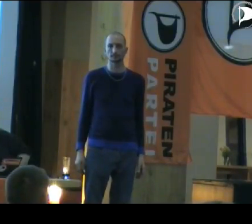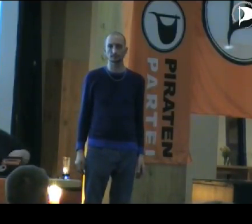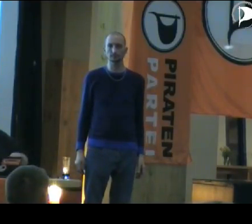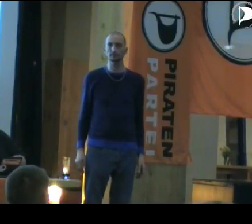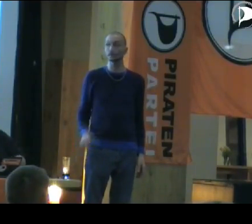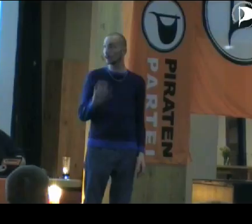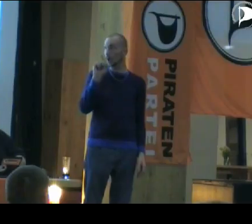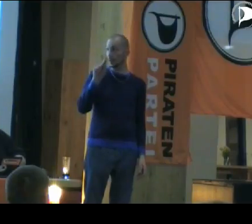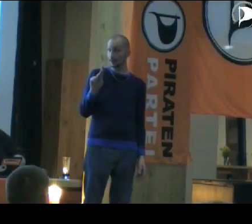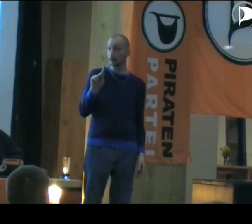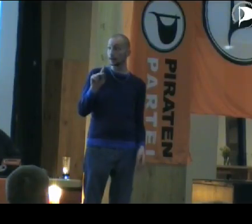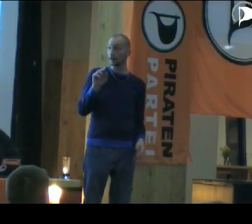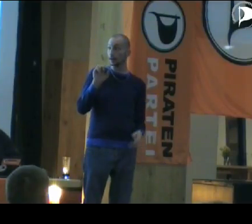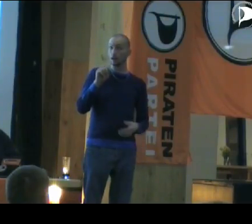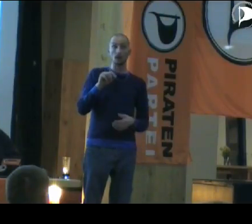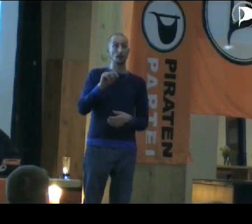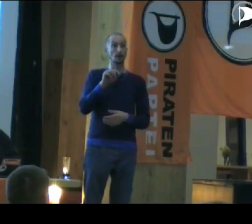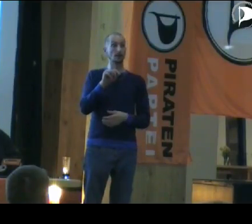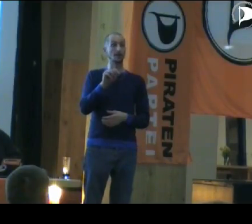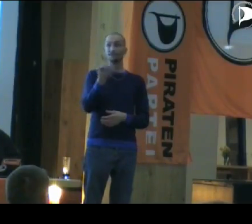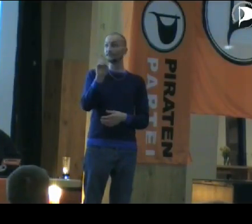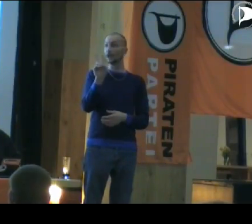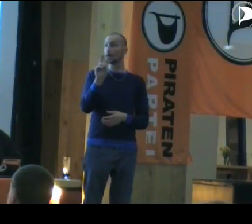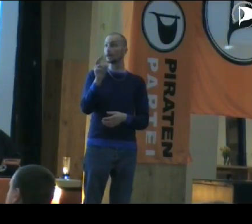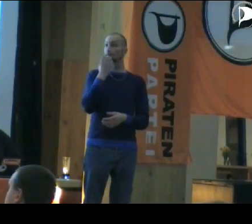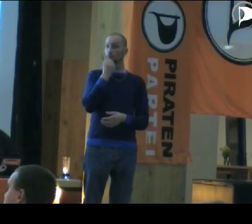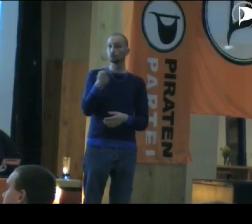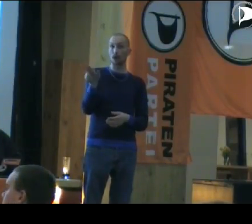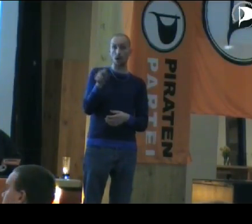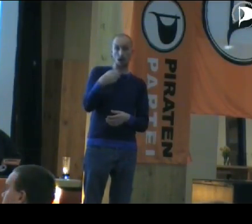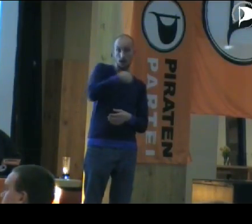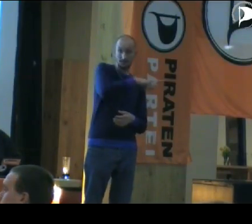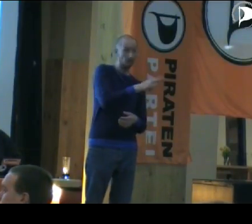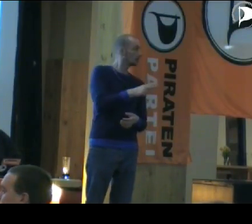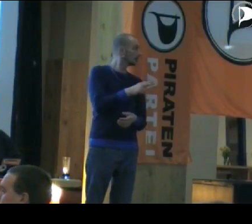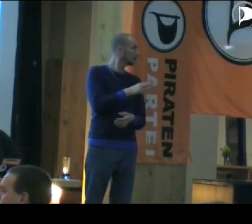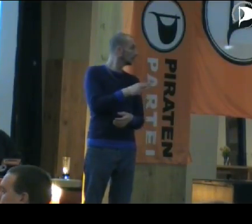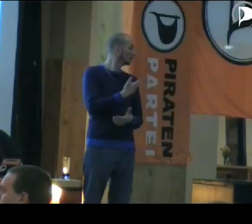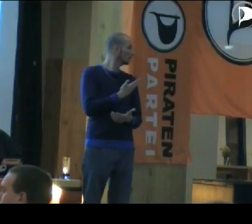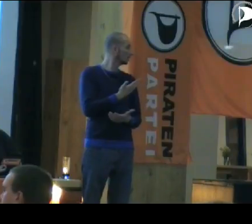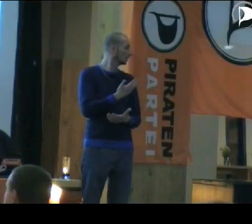simon der diese frage beantworten möchte ansonsten gibt es weiter